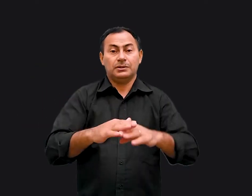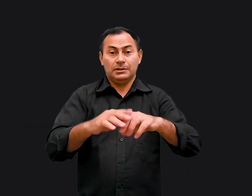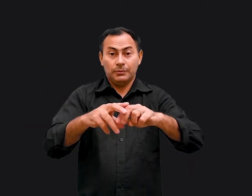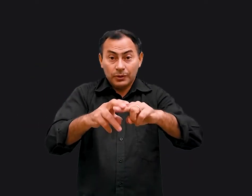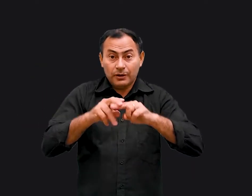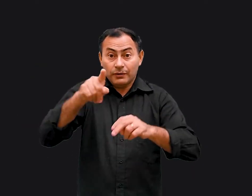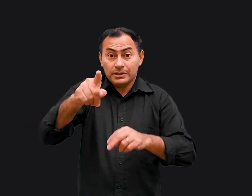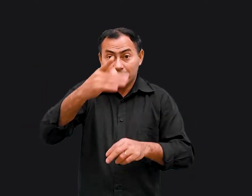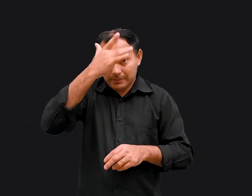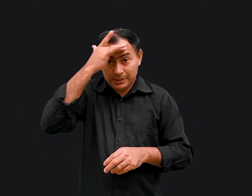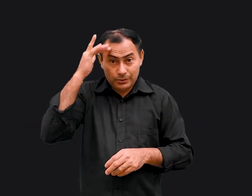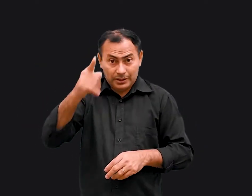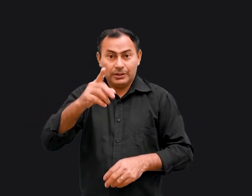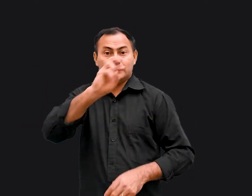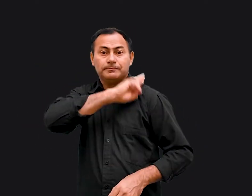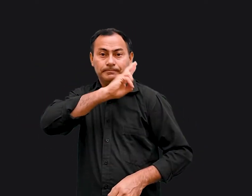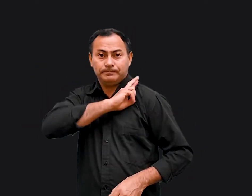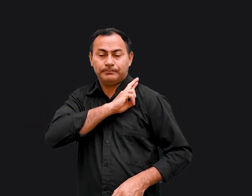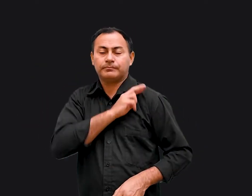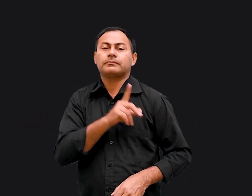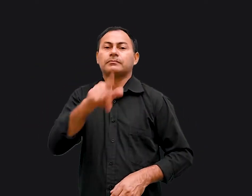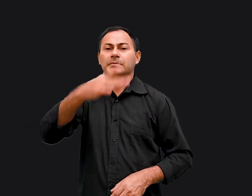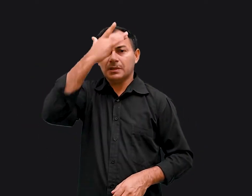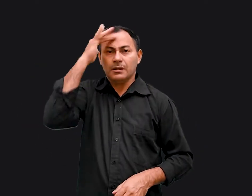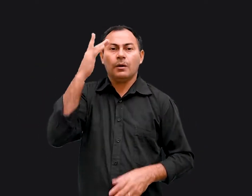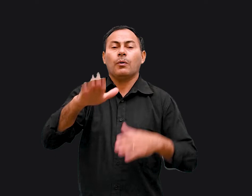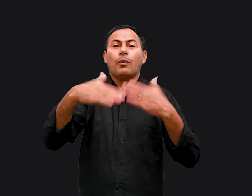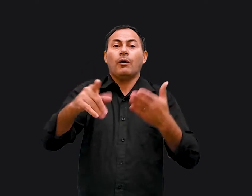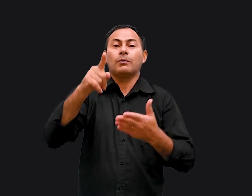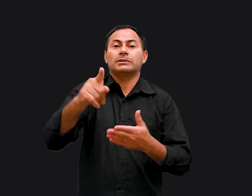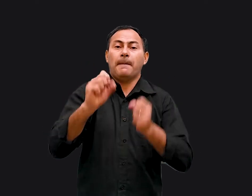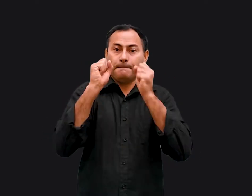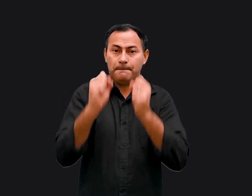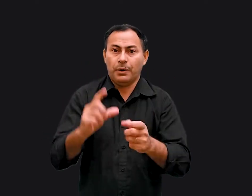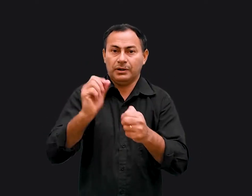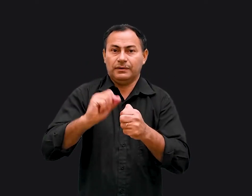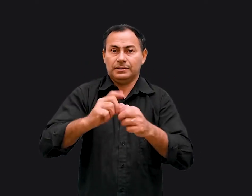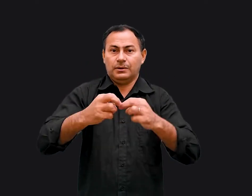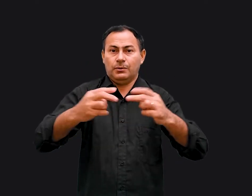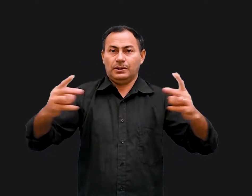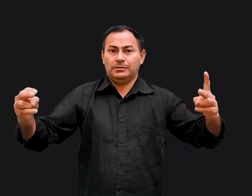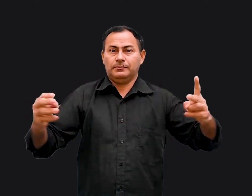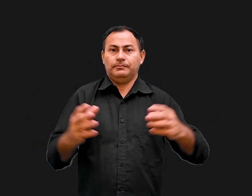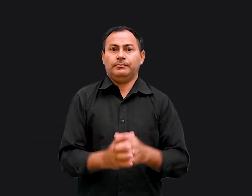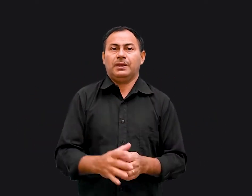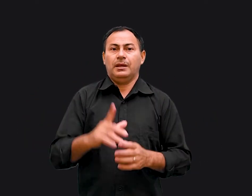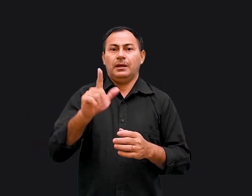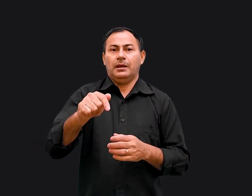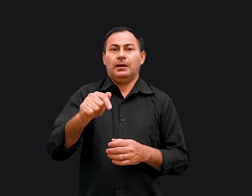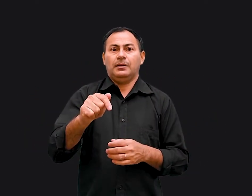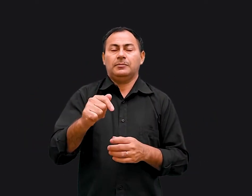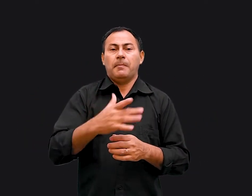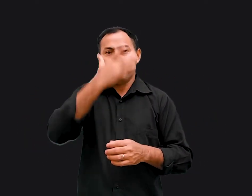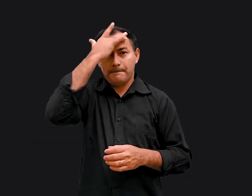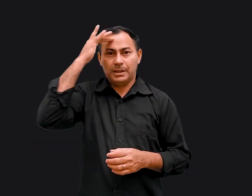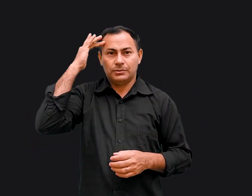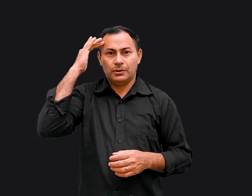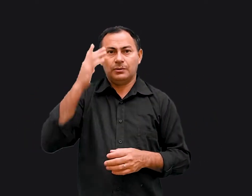você é responsável. Essa é a pessoa pela qual você pode fazer algo. Essa é a pessoa com a qual